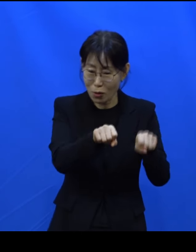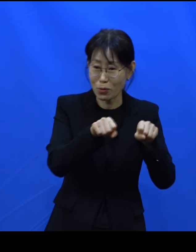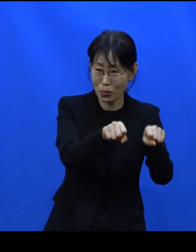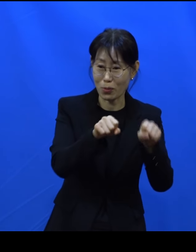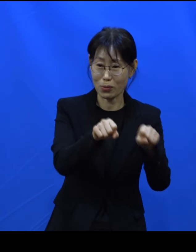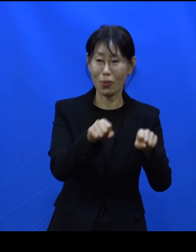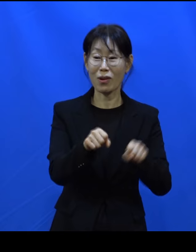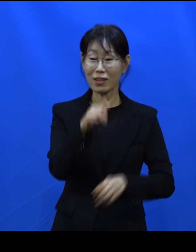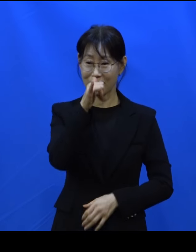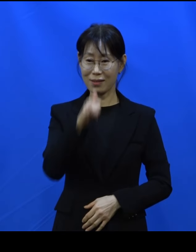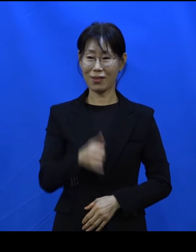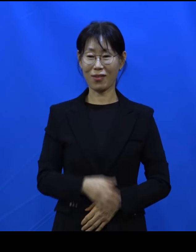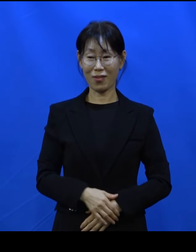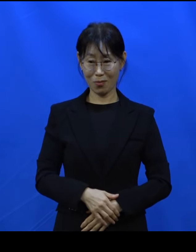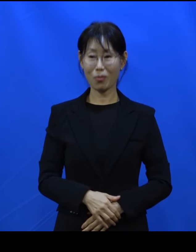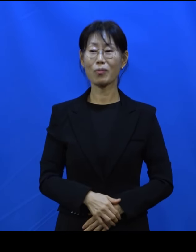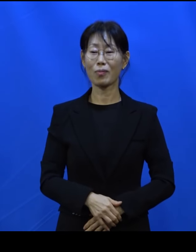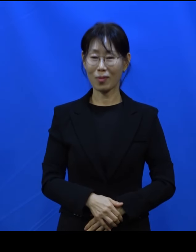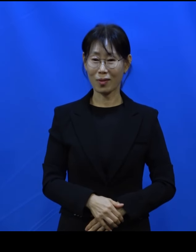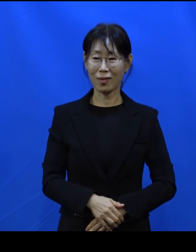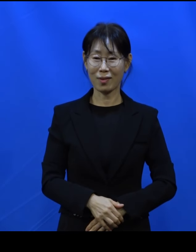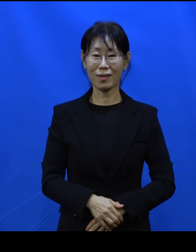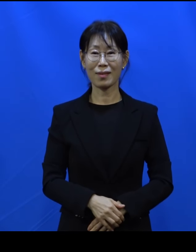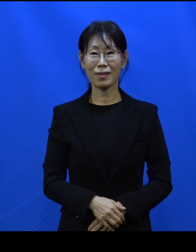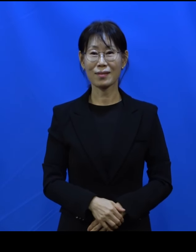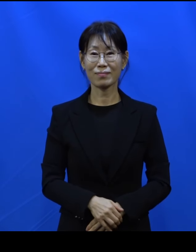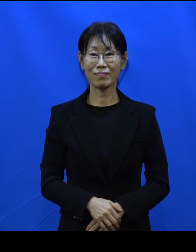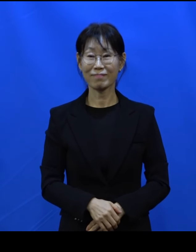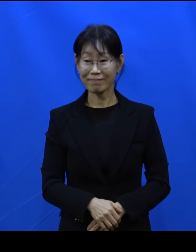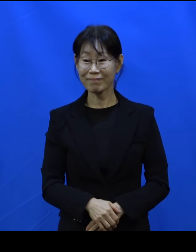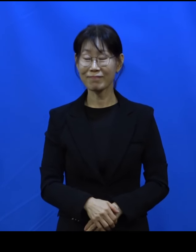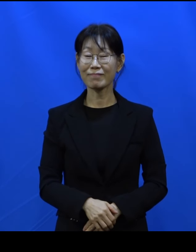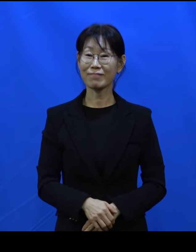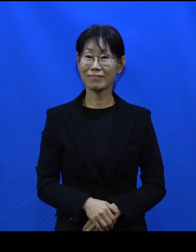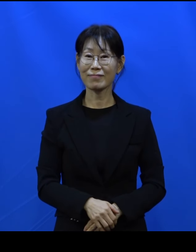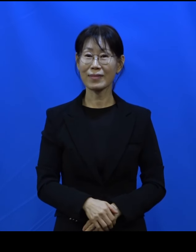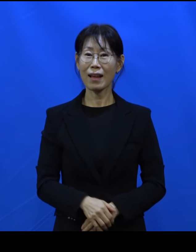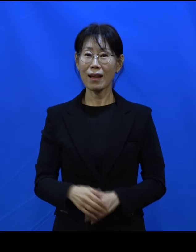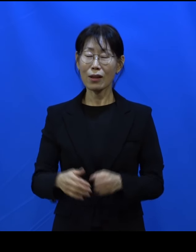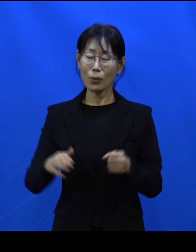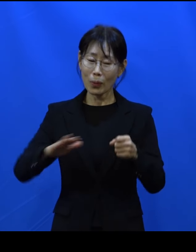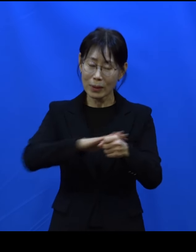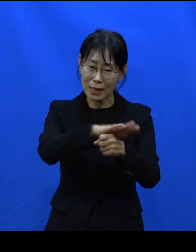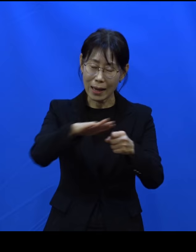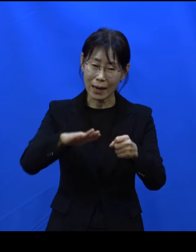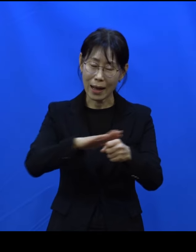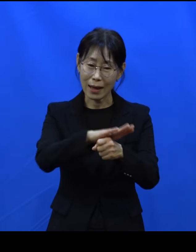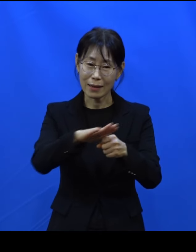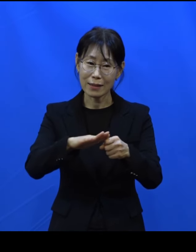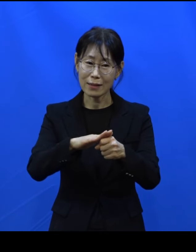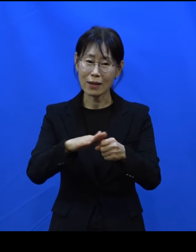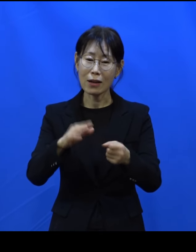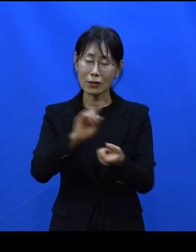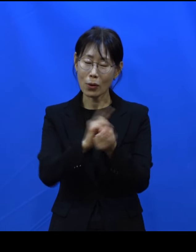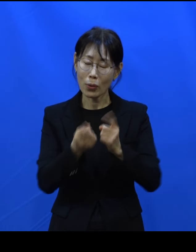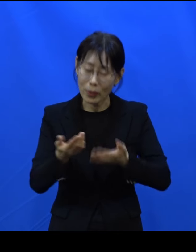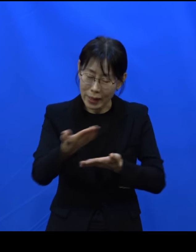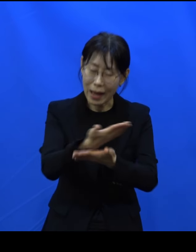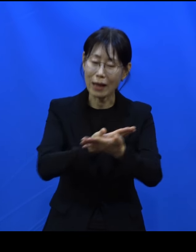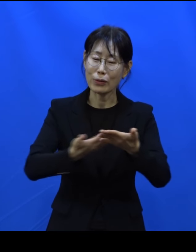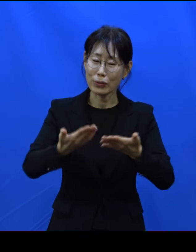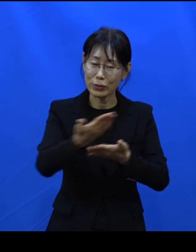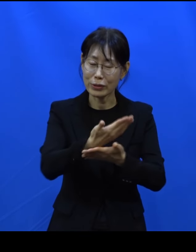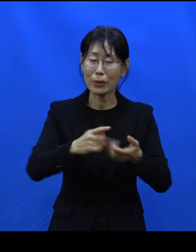사랑스러운 교회를 사랑하는 마음이죠. 이건 외적인 것만이 아니에요. 사랑으로 다듬어지는 공동체, 그죠? 그곳에 안식이 있고 편안함이